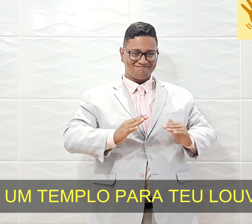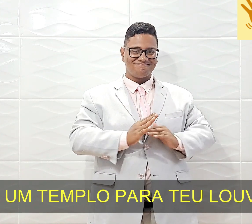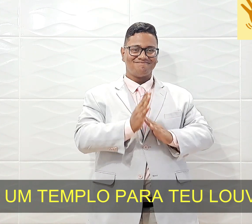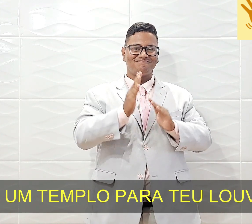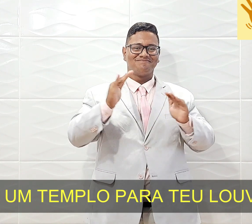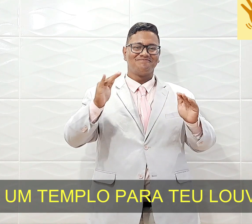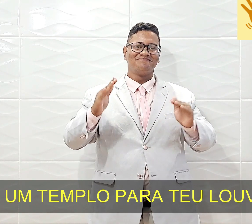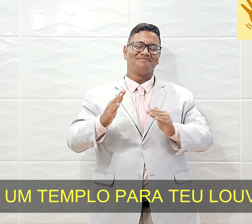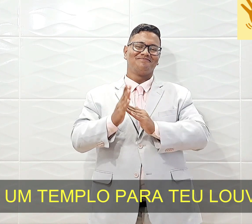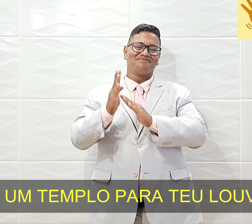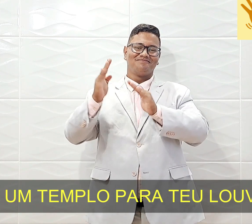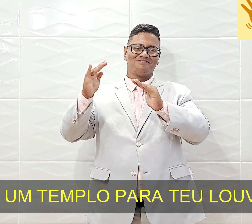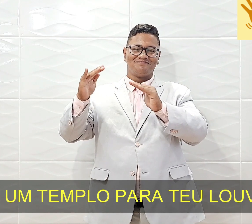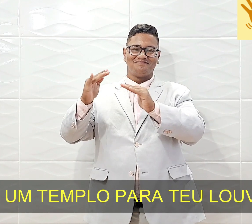teu louvor